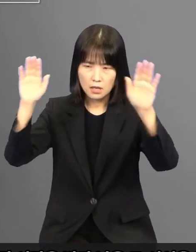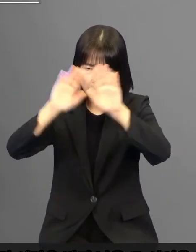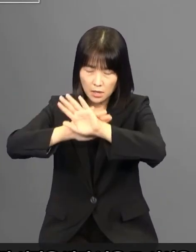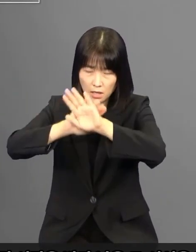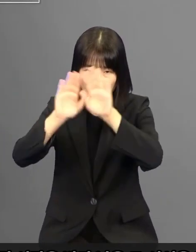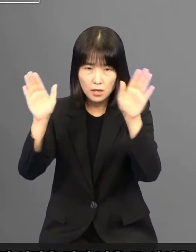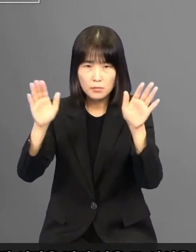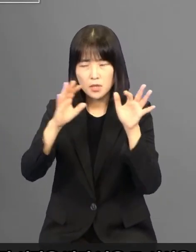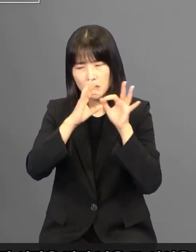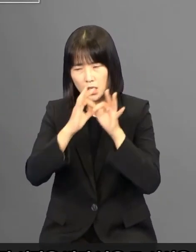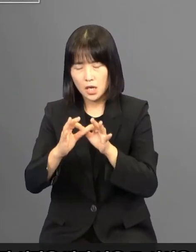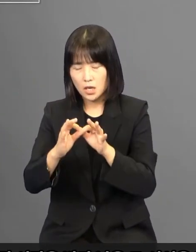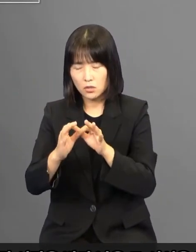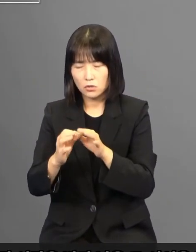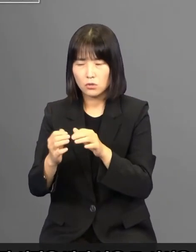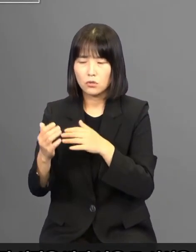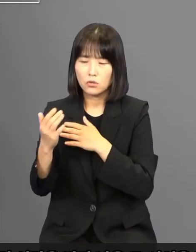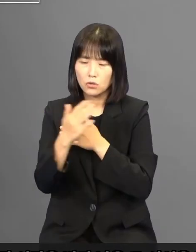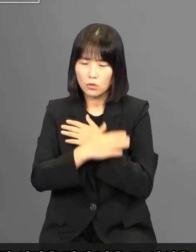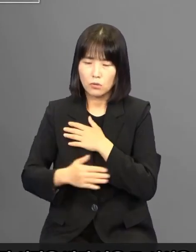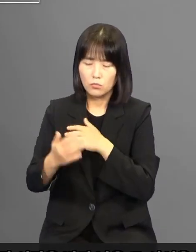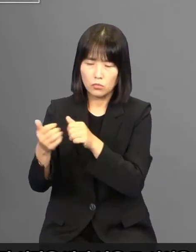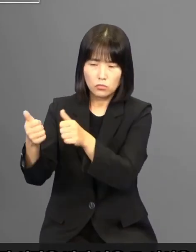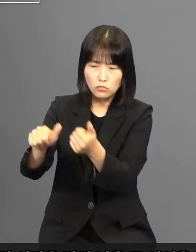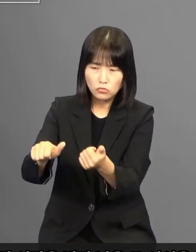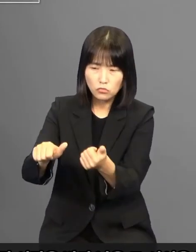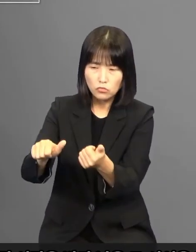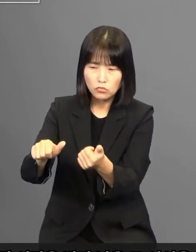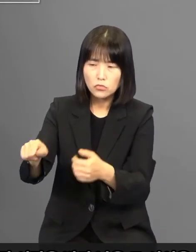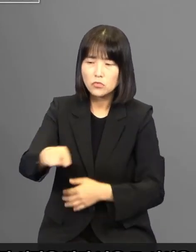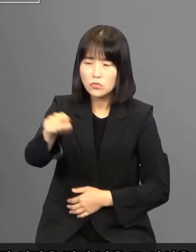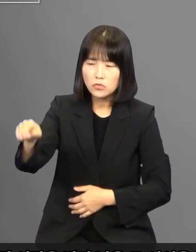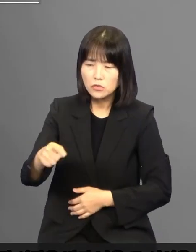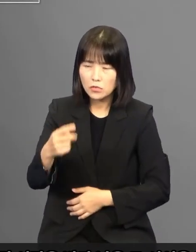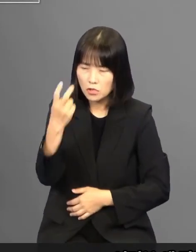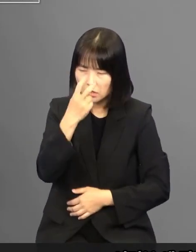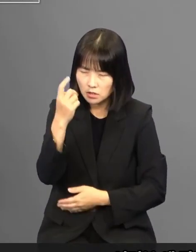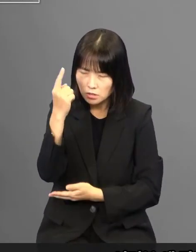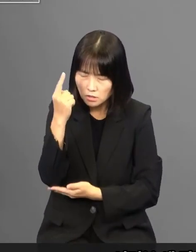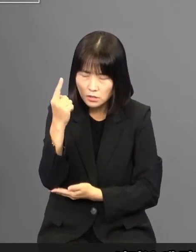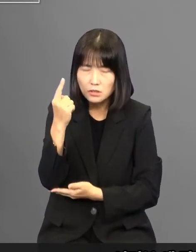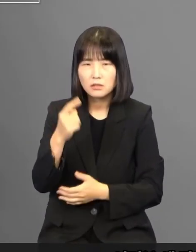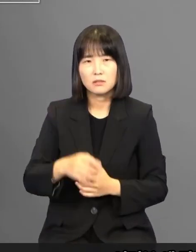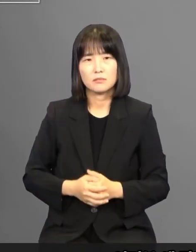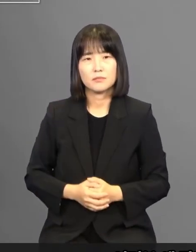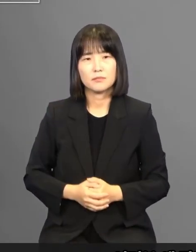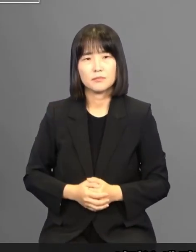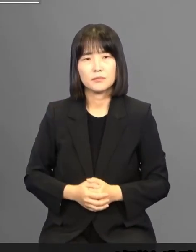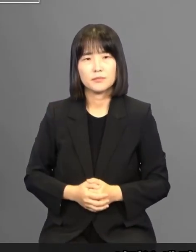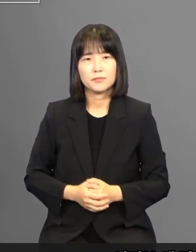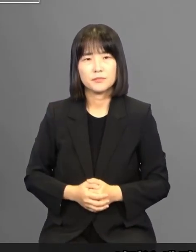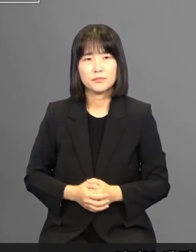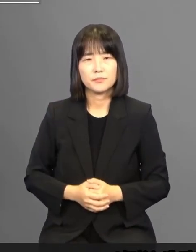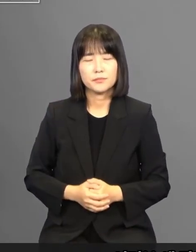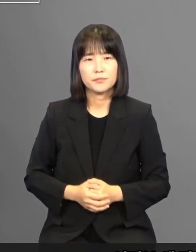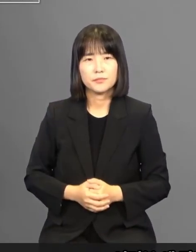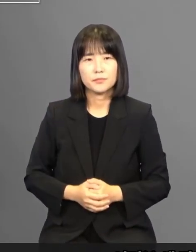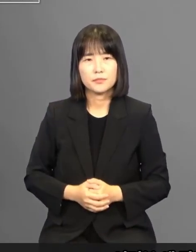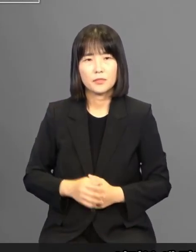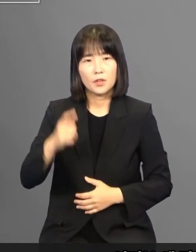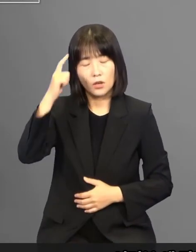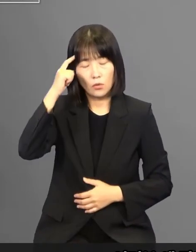낮을 그 시신을 지켜서 헌신하는 그 모습을 보여주고 있어요. 여러분, 왜